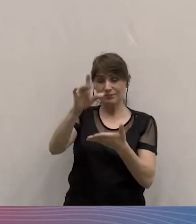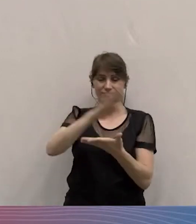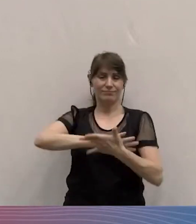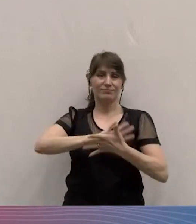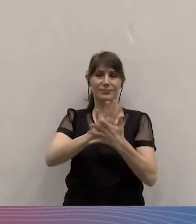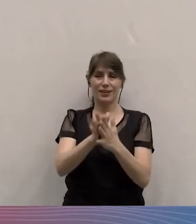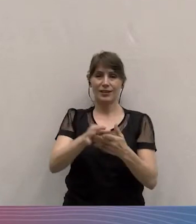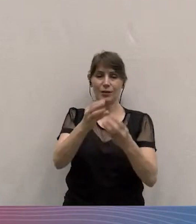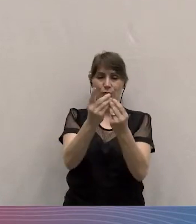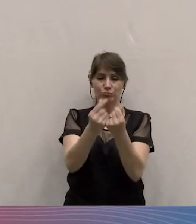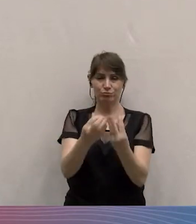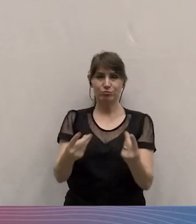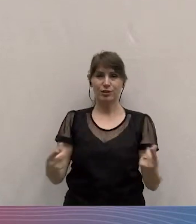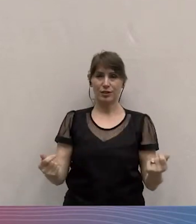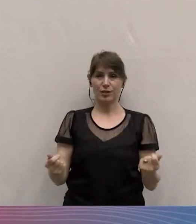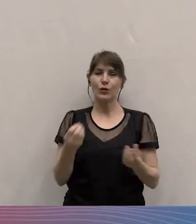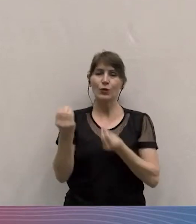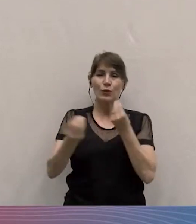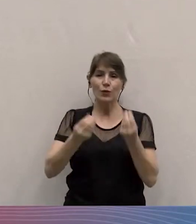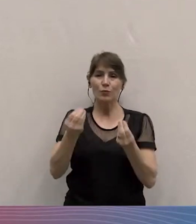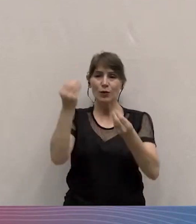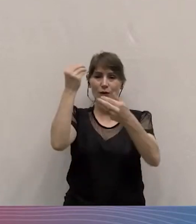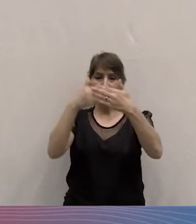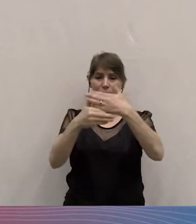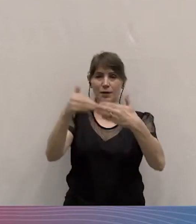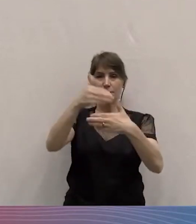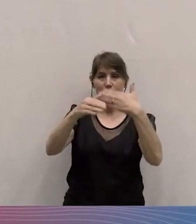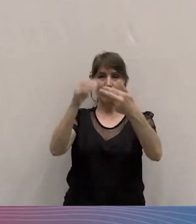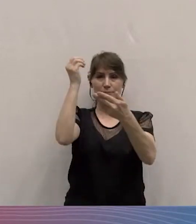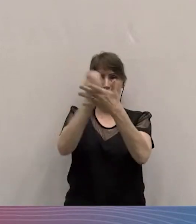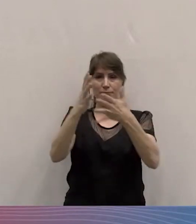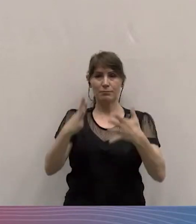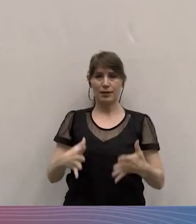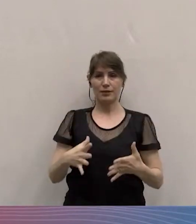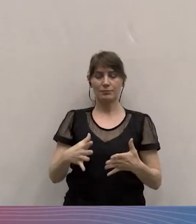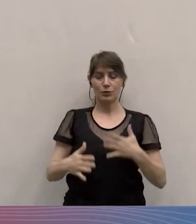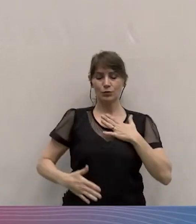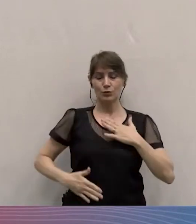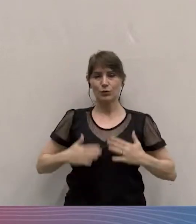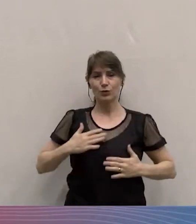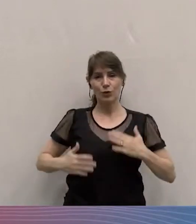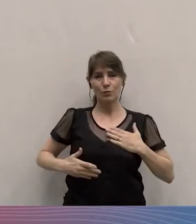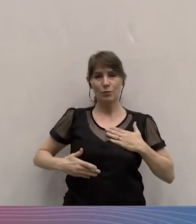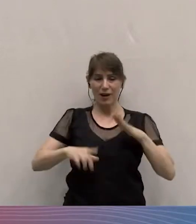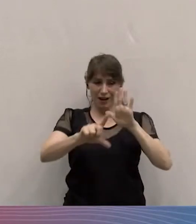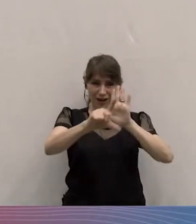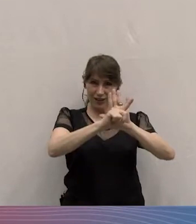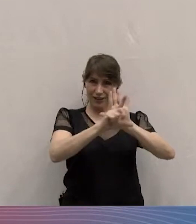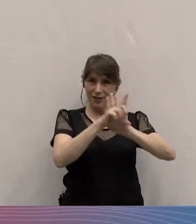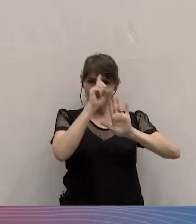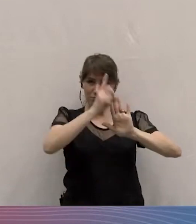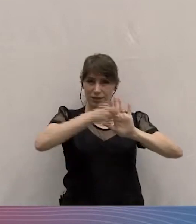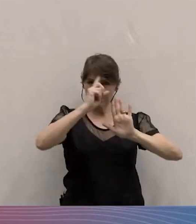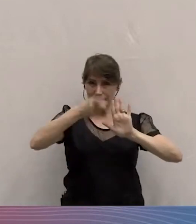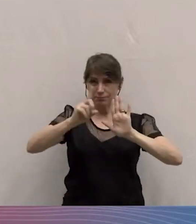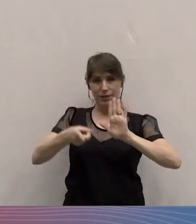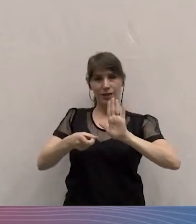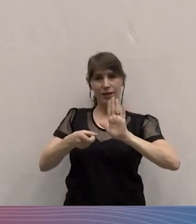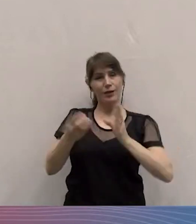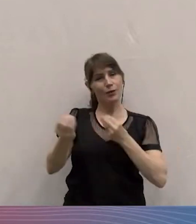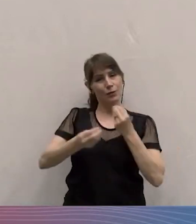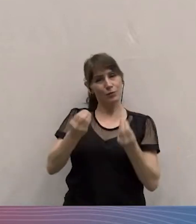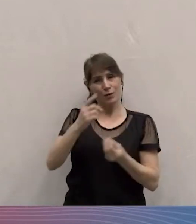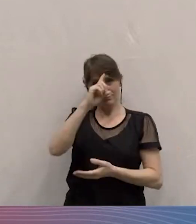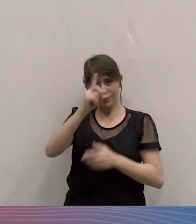inimizade. Como Ele derrubou? Aboliu na sua carne a lei dos mandamentos na forma